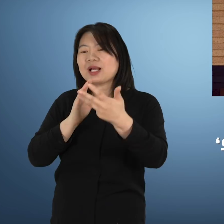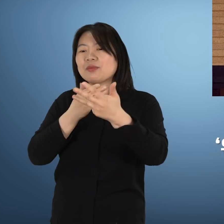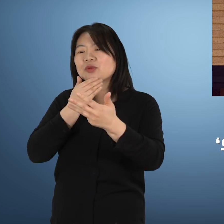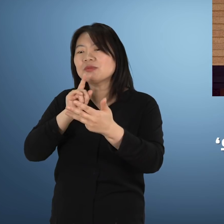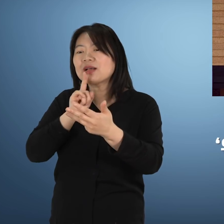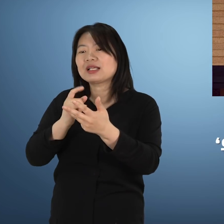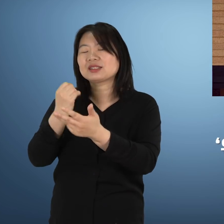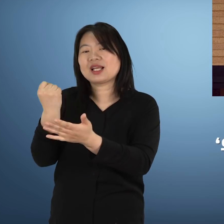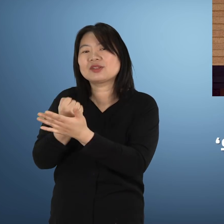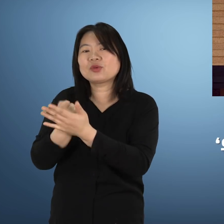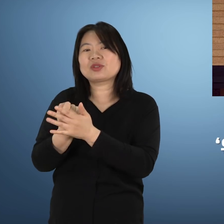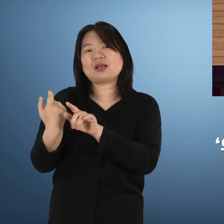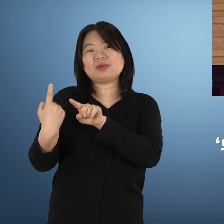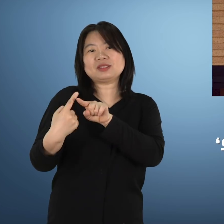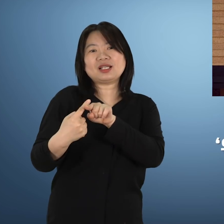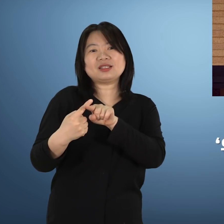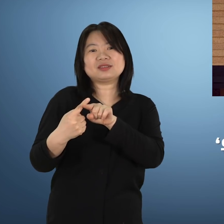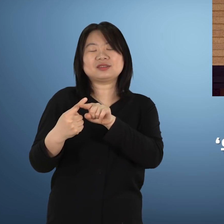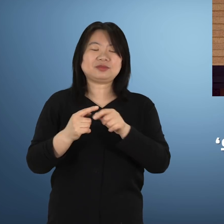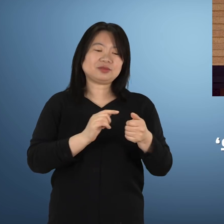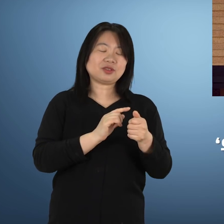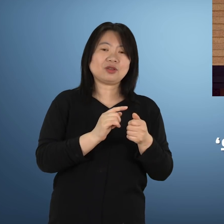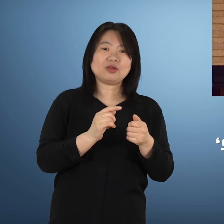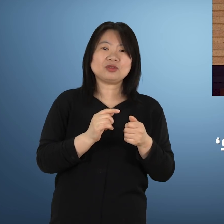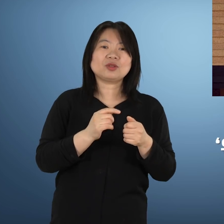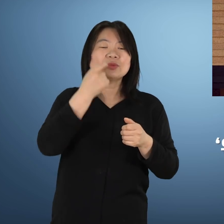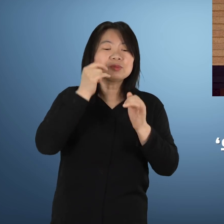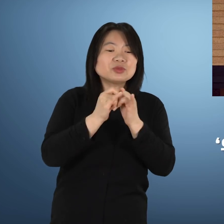오늘 마태복음 5장 4절에